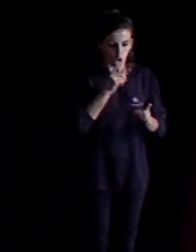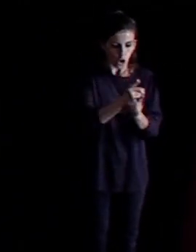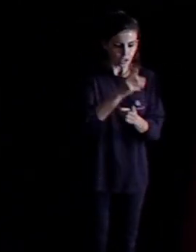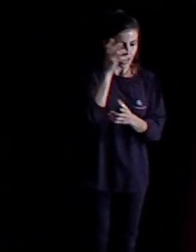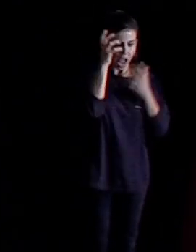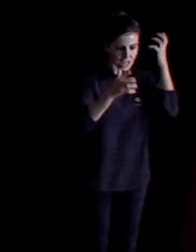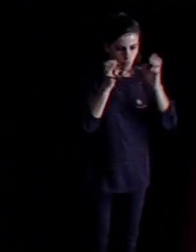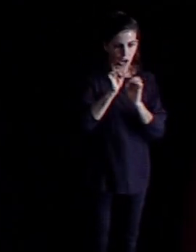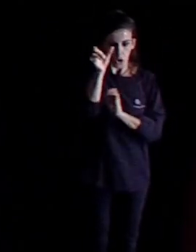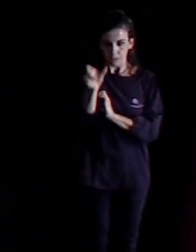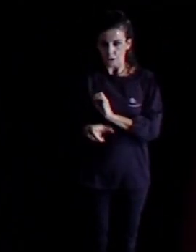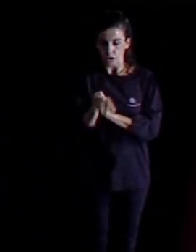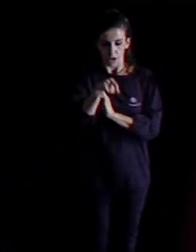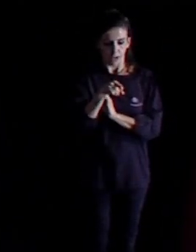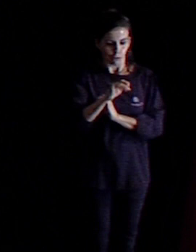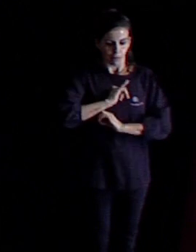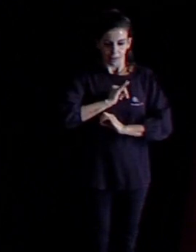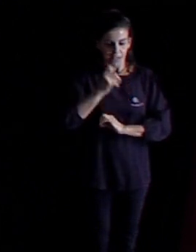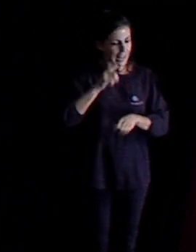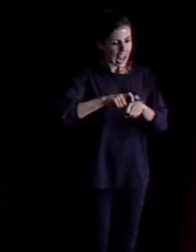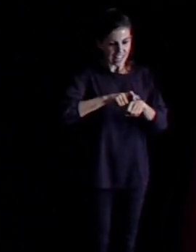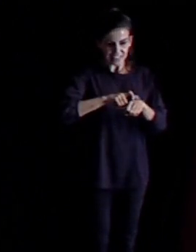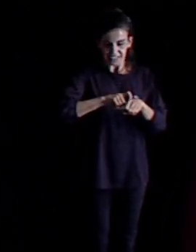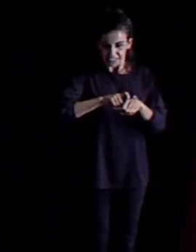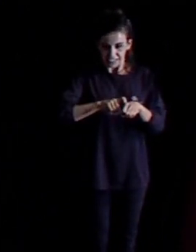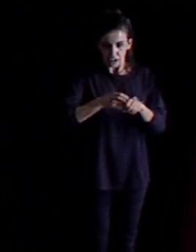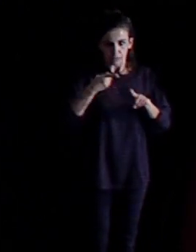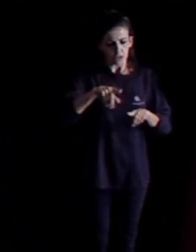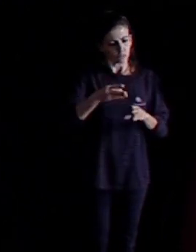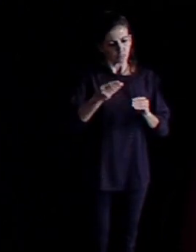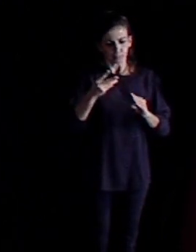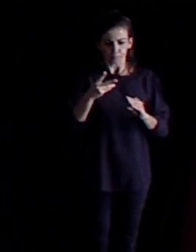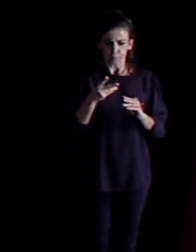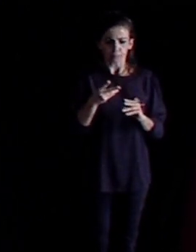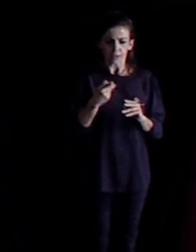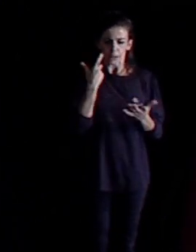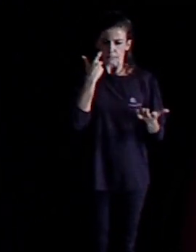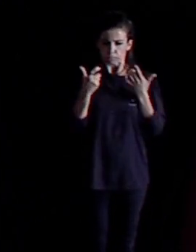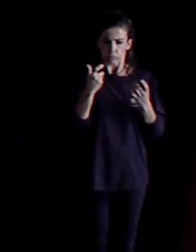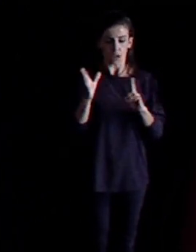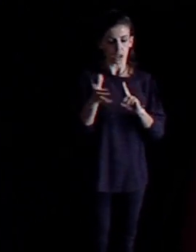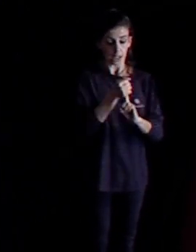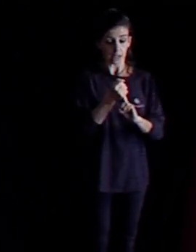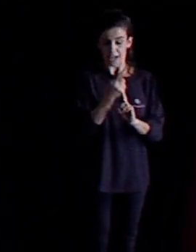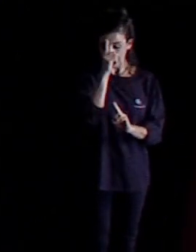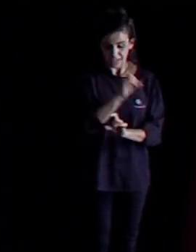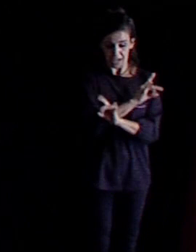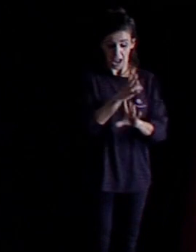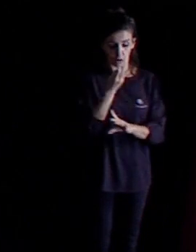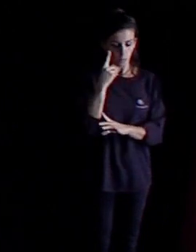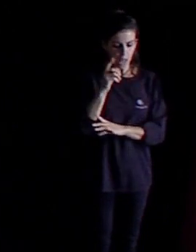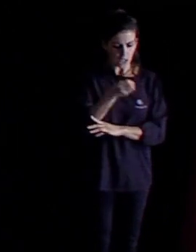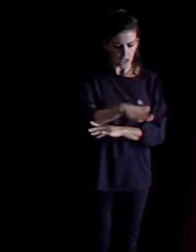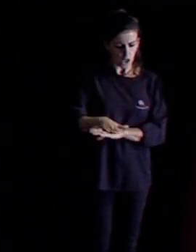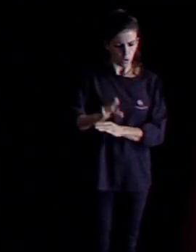ítem muy característico y muy preventivo y muy que detecta claramente que ese niño de mayor,